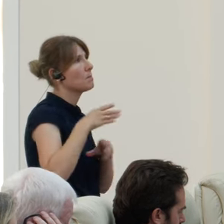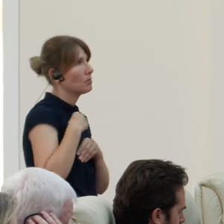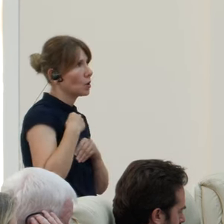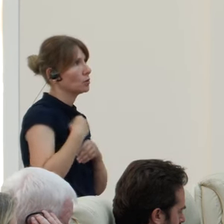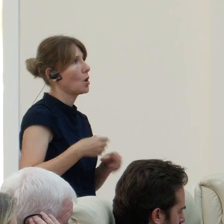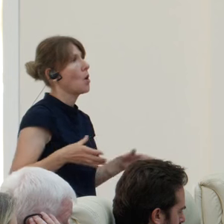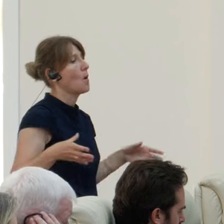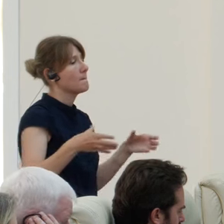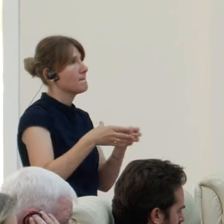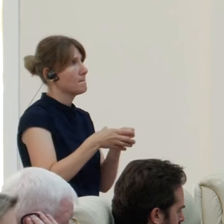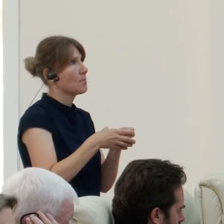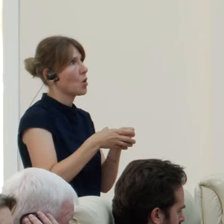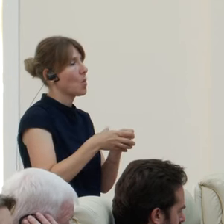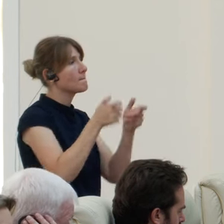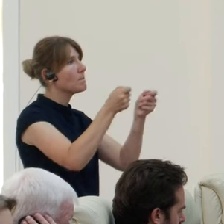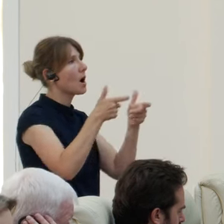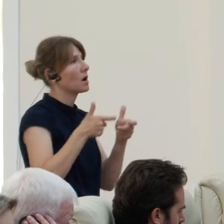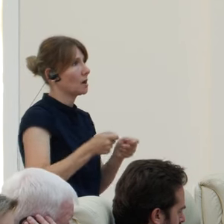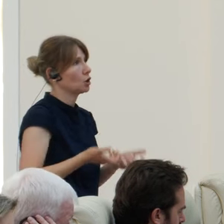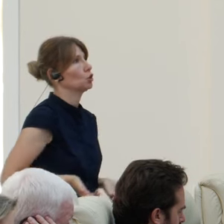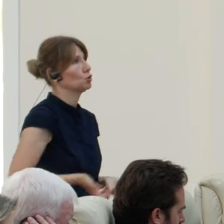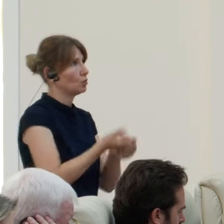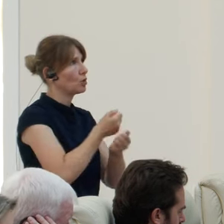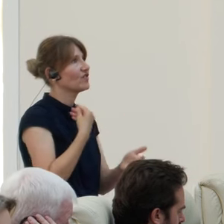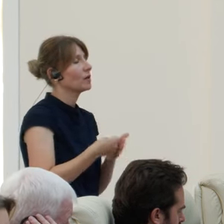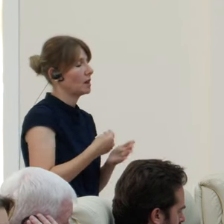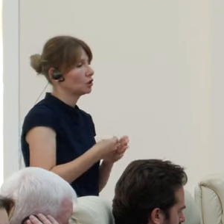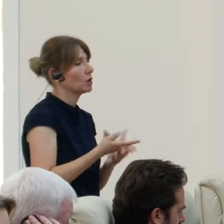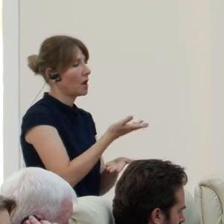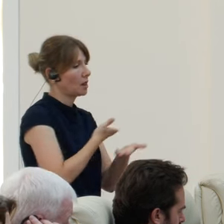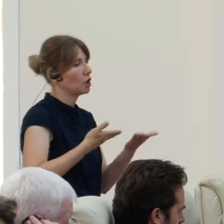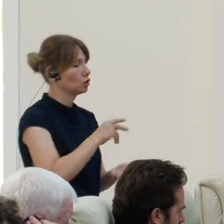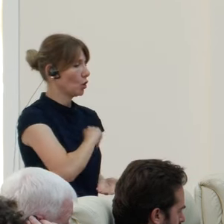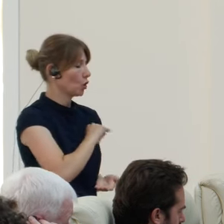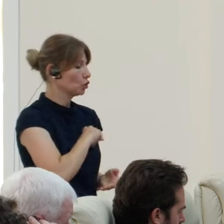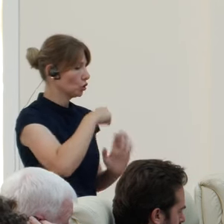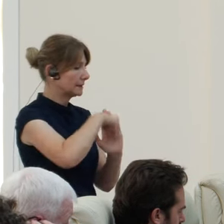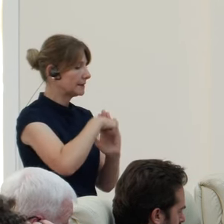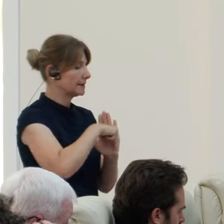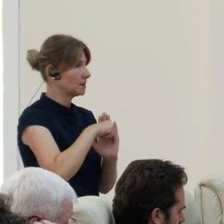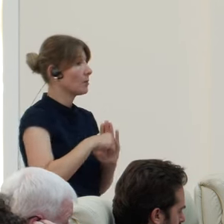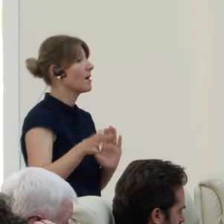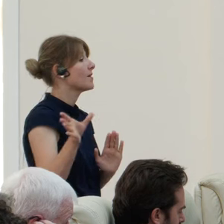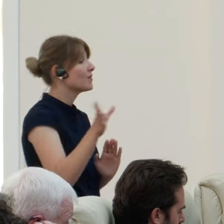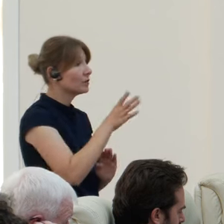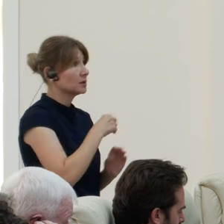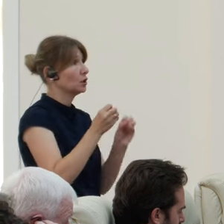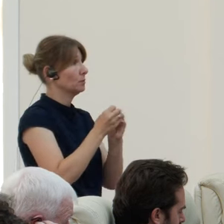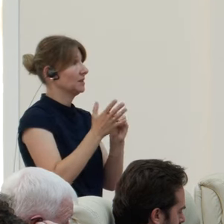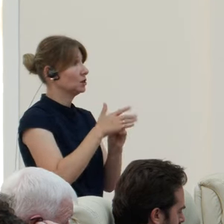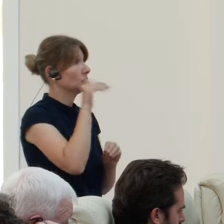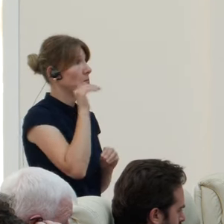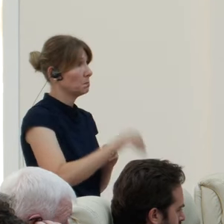un pachet de suport financiar pentru colegii noștri din sistem. Deci toți acei